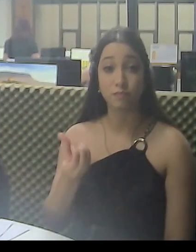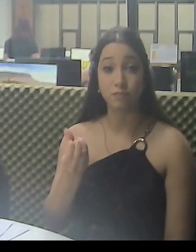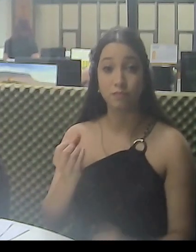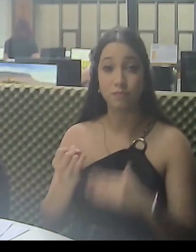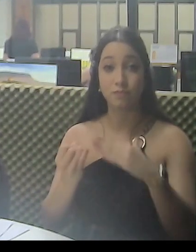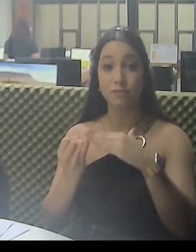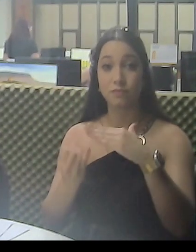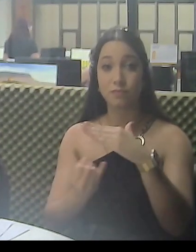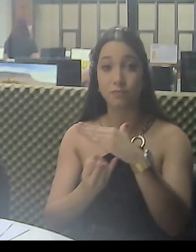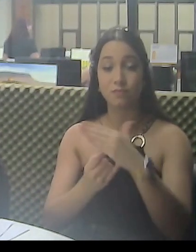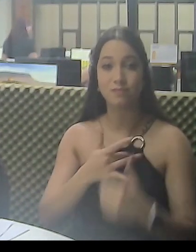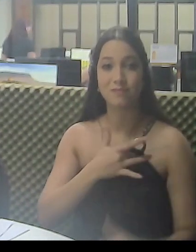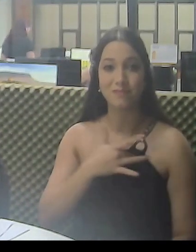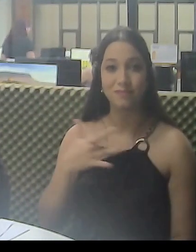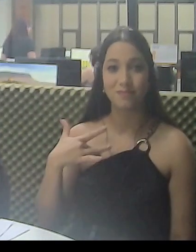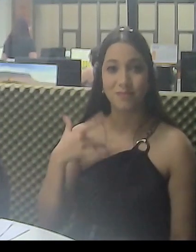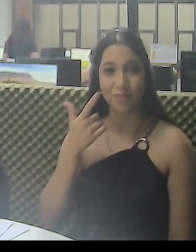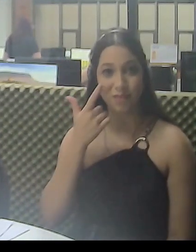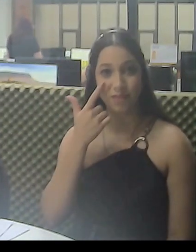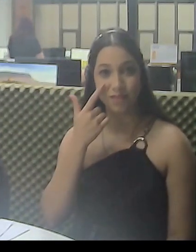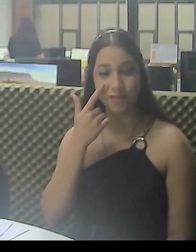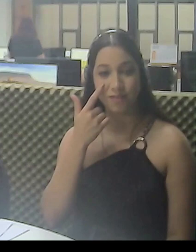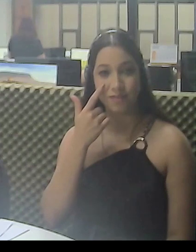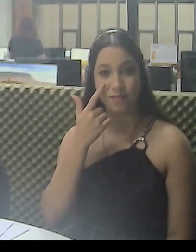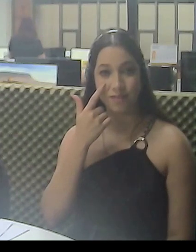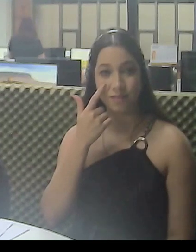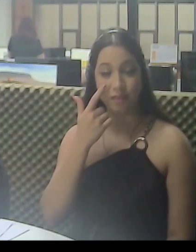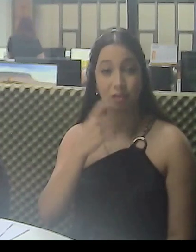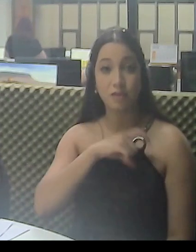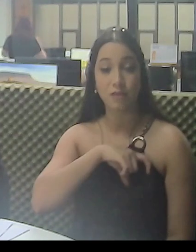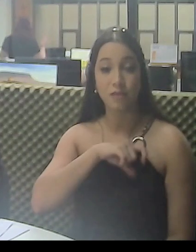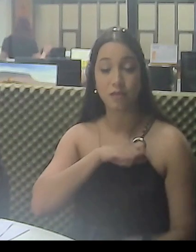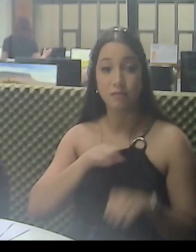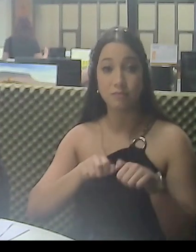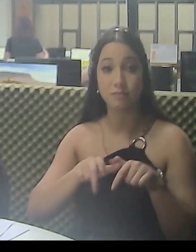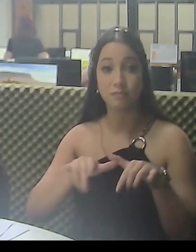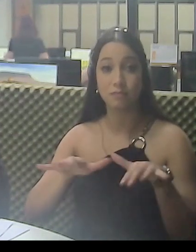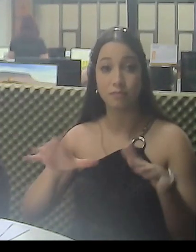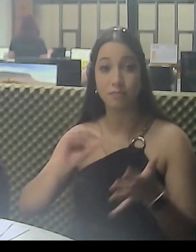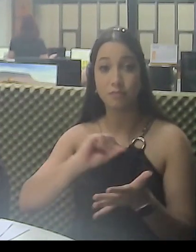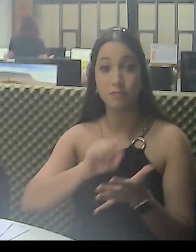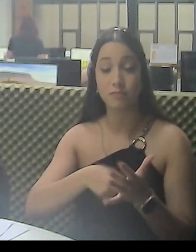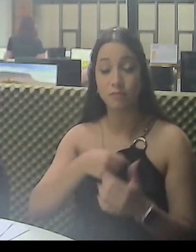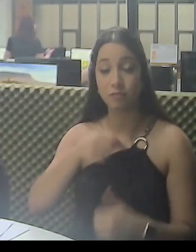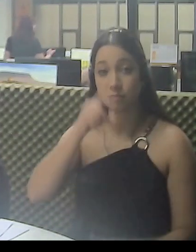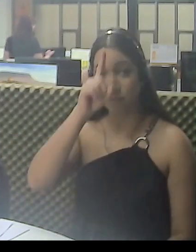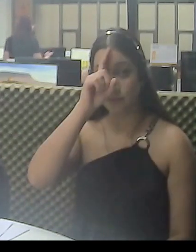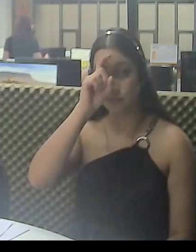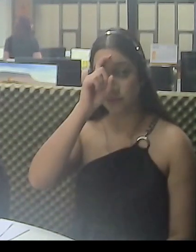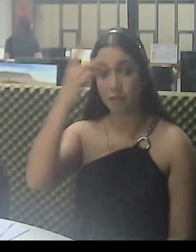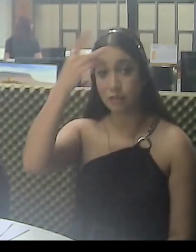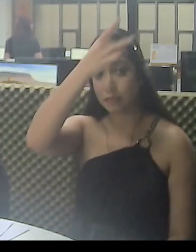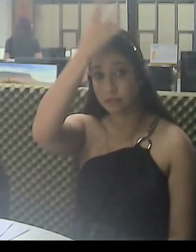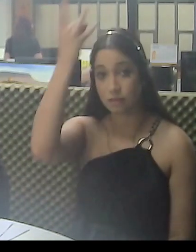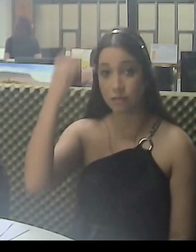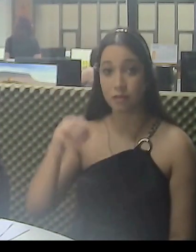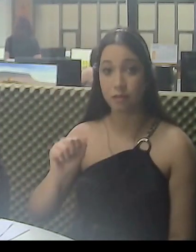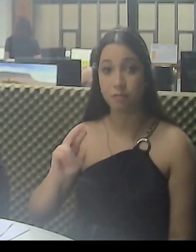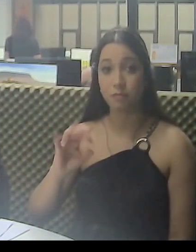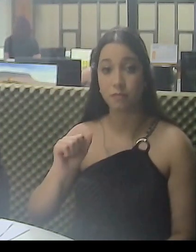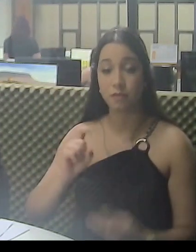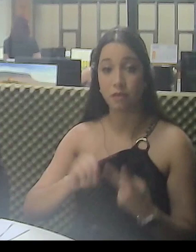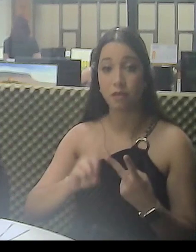de saúde. Confira! Para o plano de rede ampla, os credenciados são os hospitais Santa Marta,